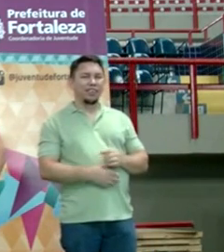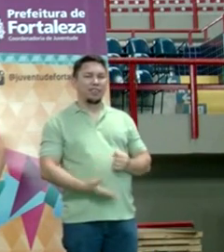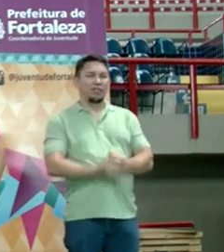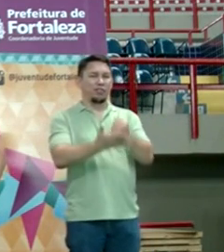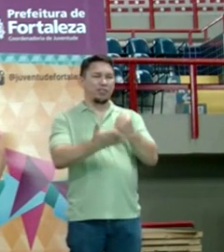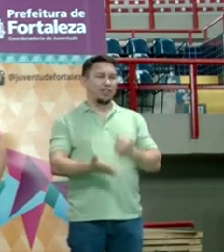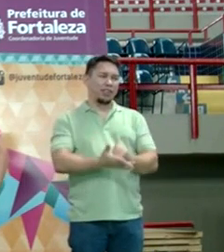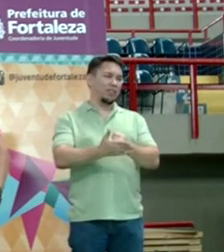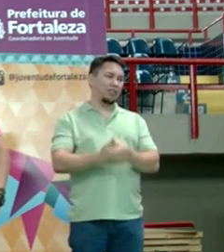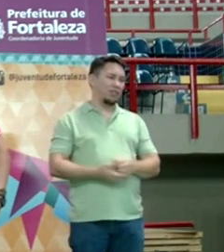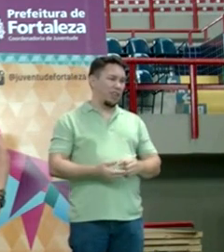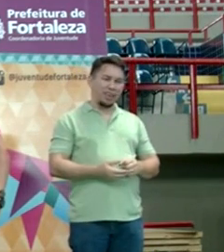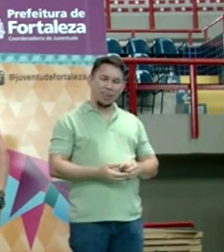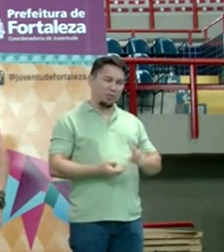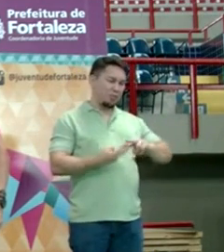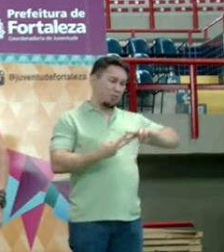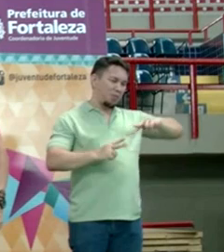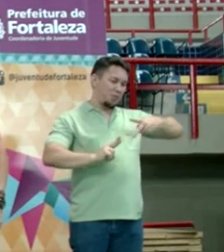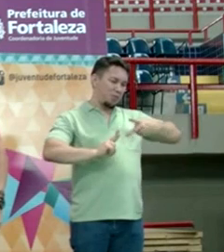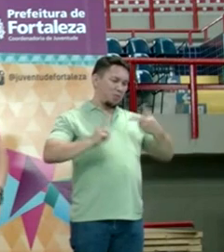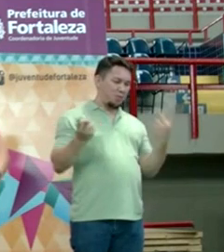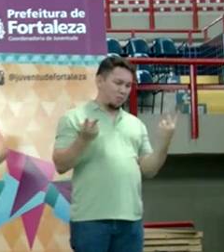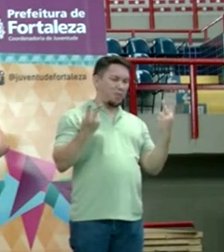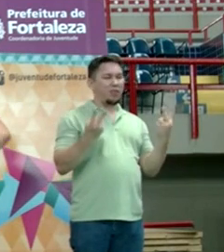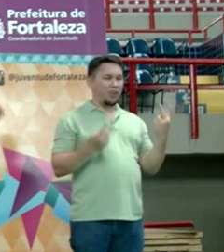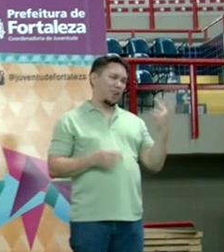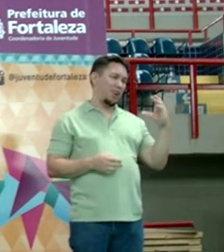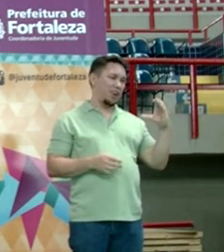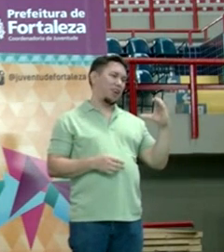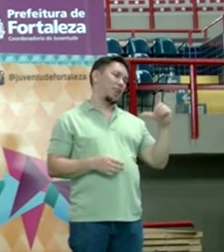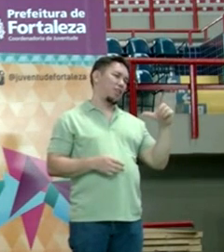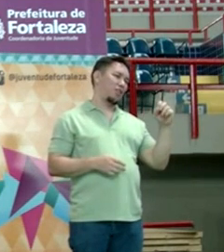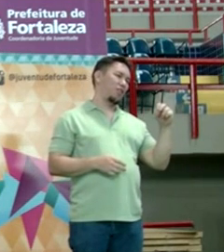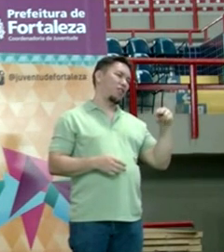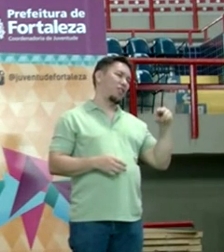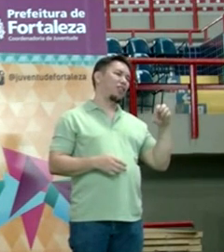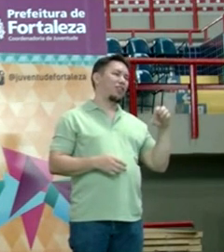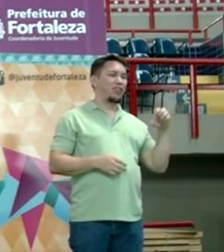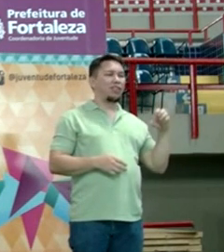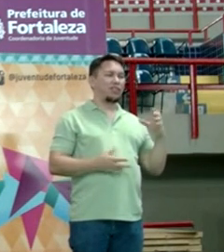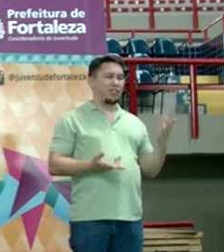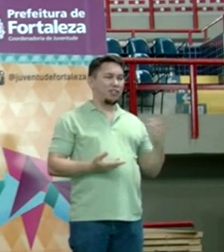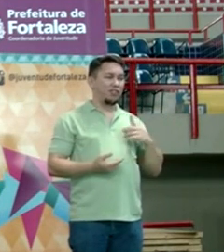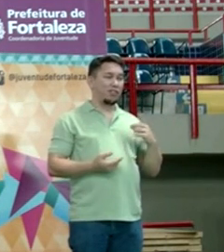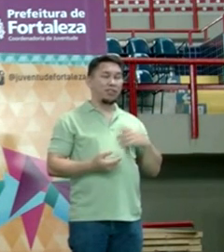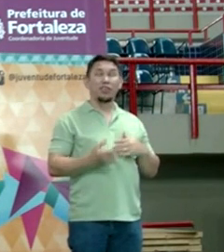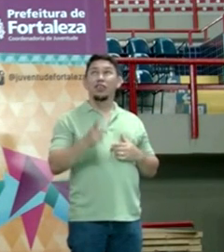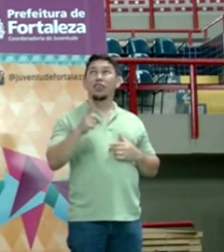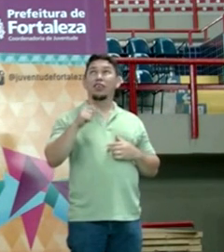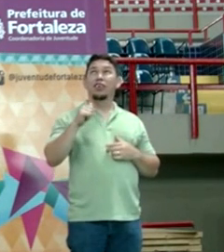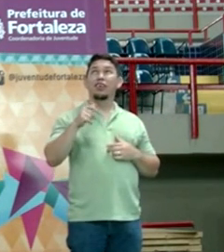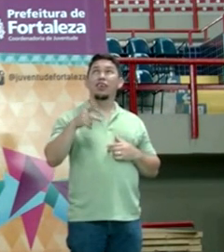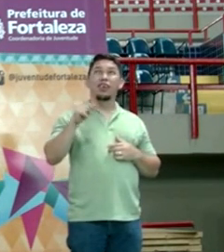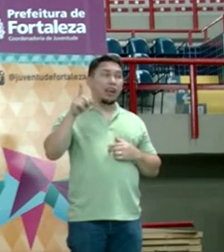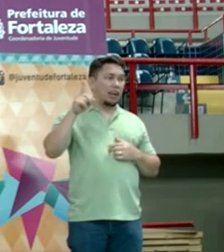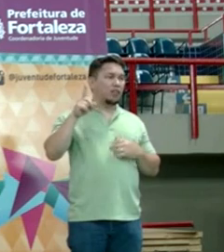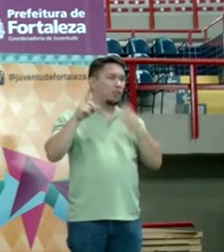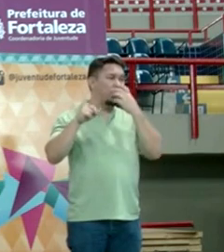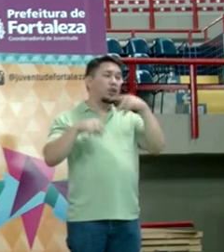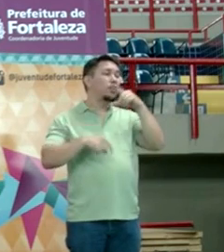a clonagem. Você não vai apoiar. Tá certo? Então foi não sei quantas Laika. Depois da cachorra,